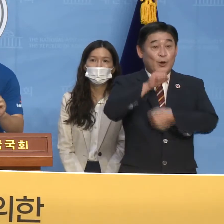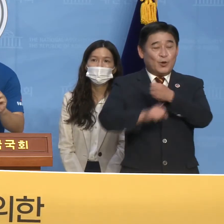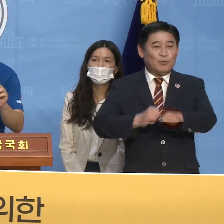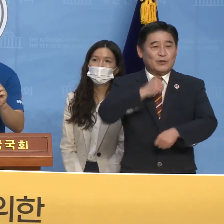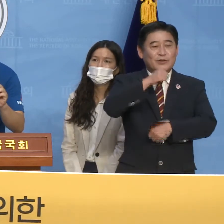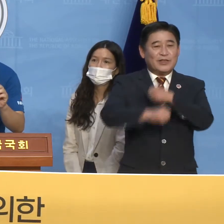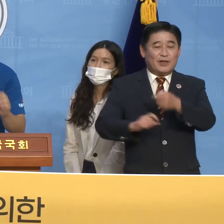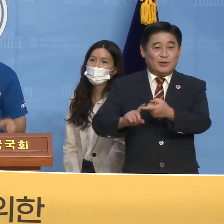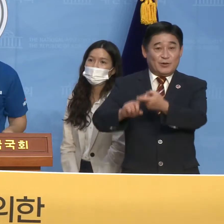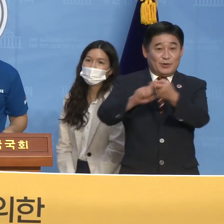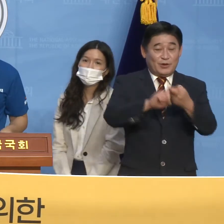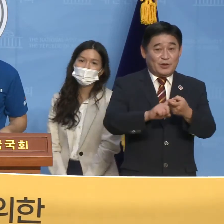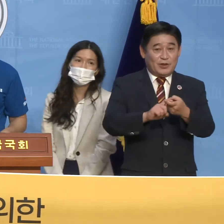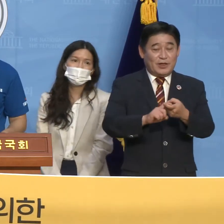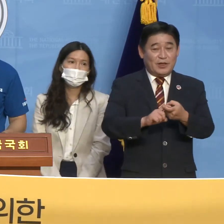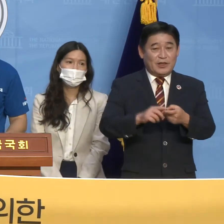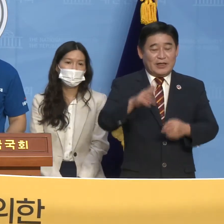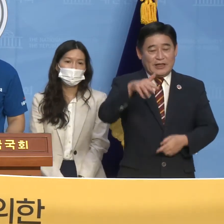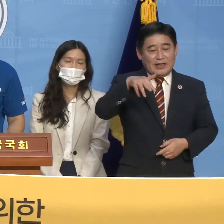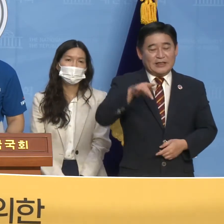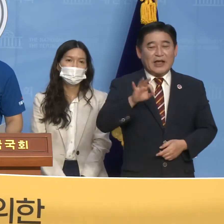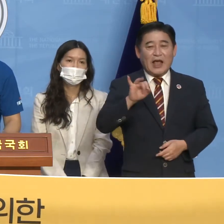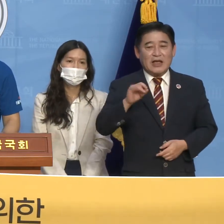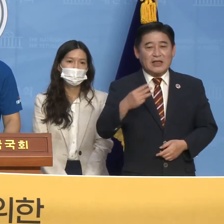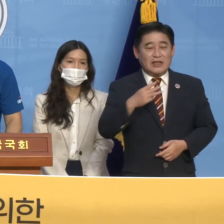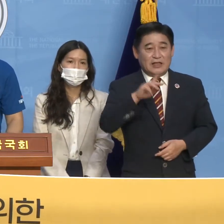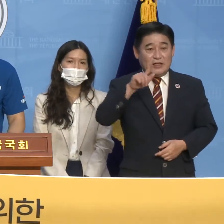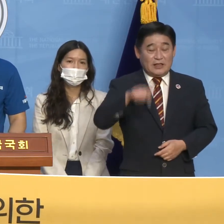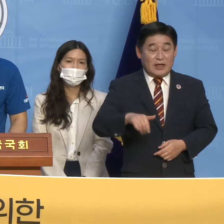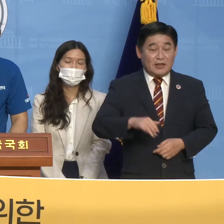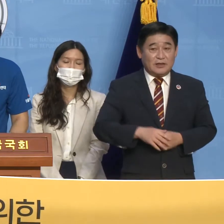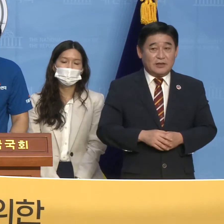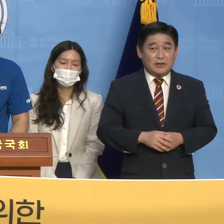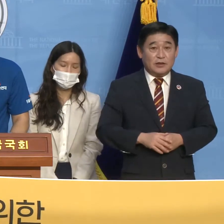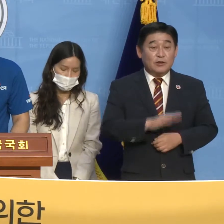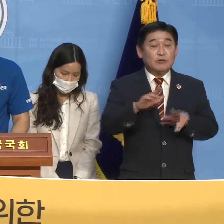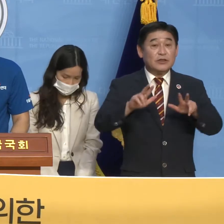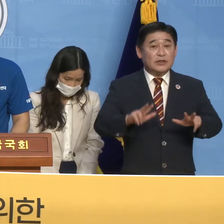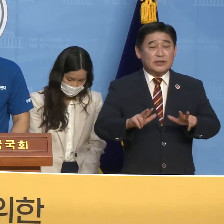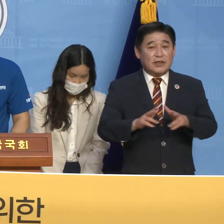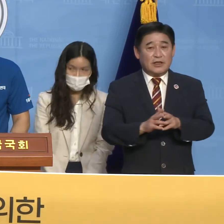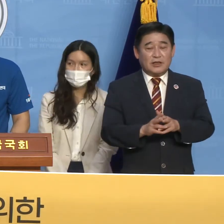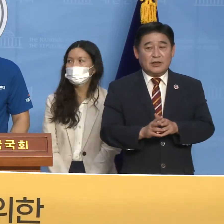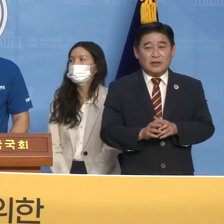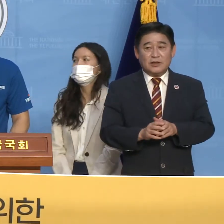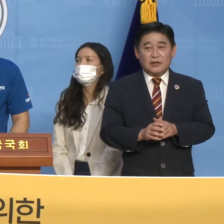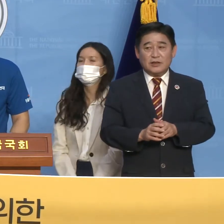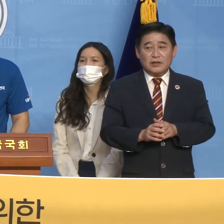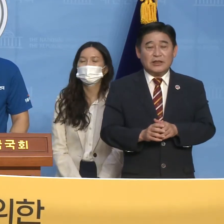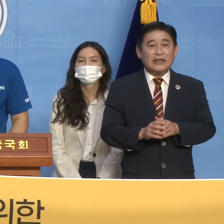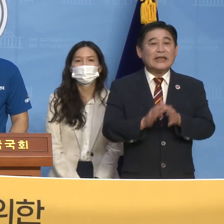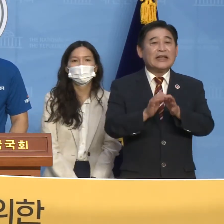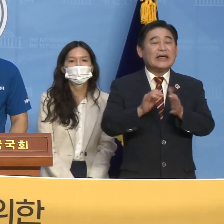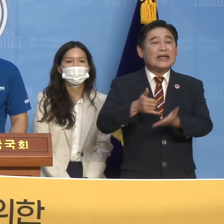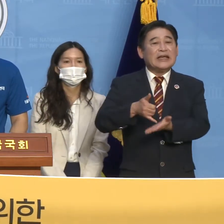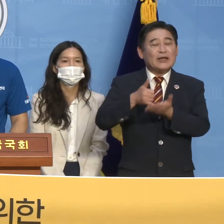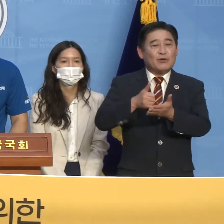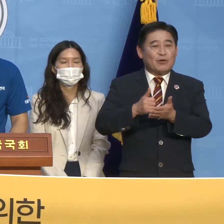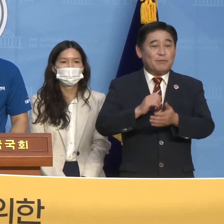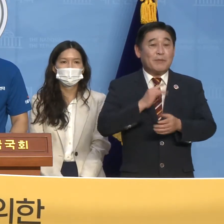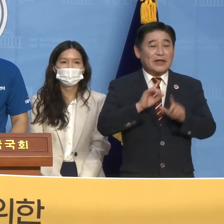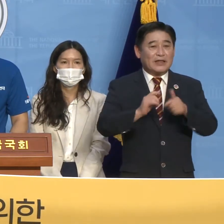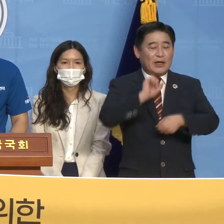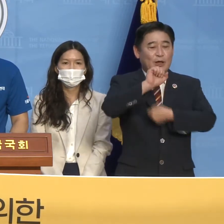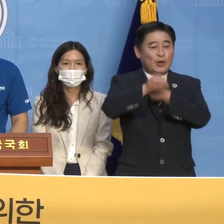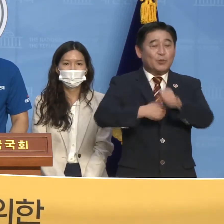동물자유연대 사회변화팀장 최일택입니다. 우리는 이제 인권과 사람의 복지만이 아니라 동물의 권리와